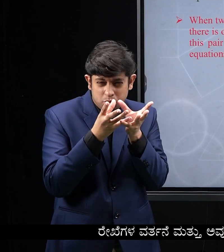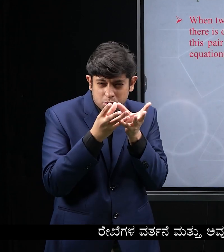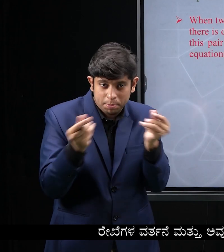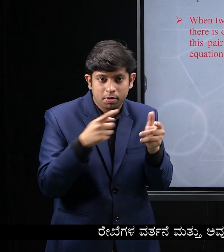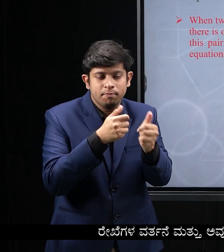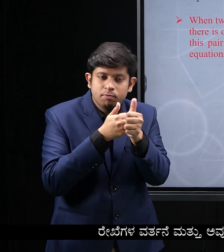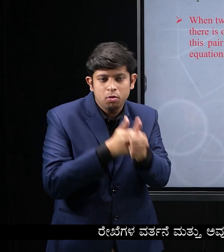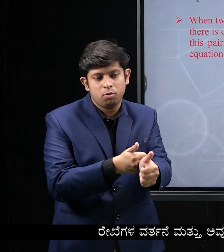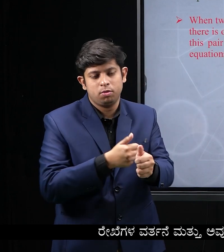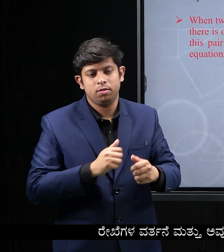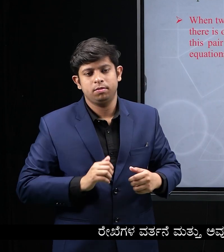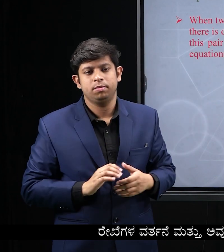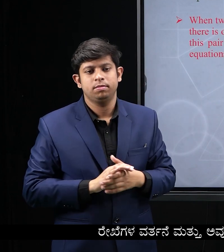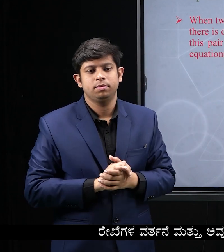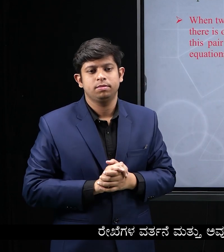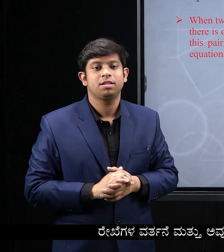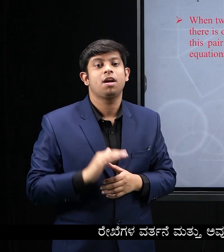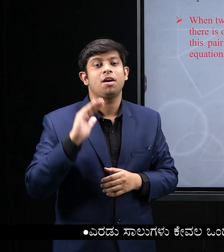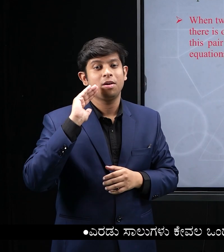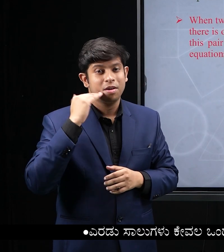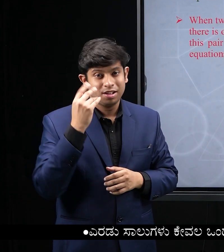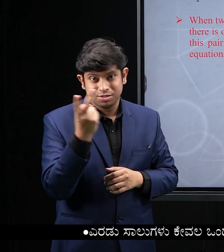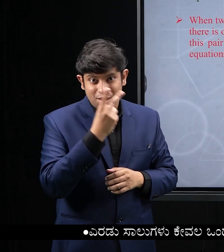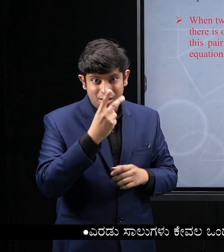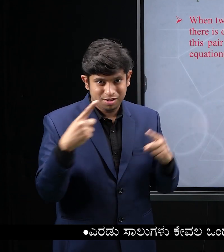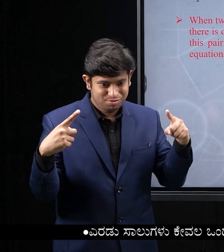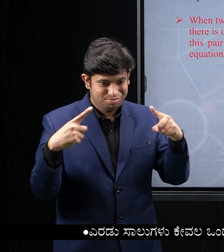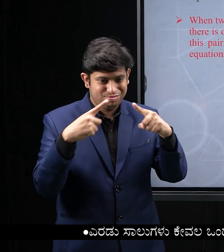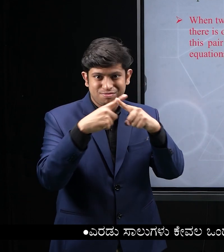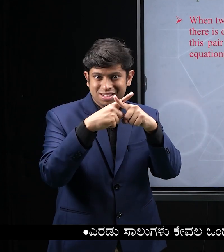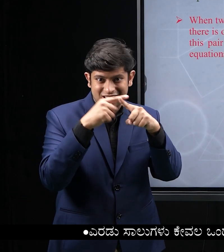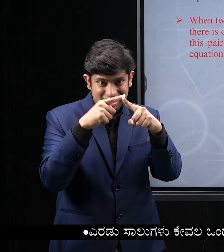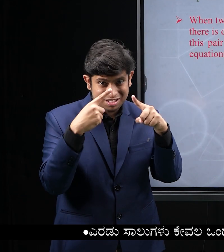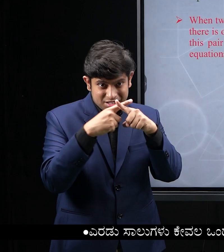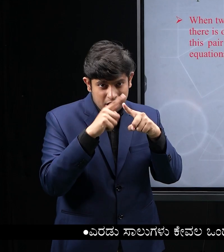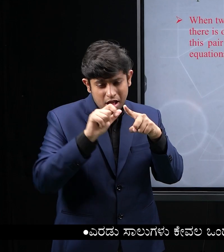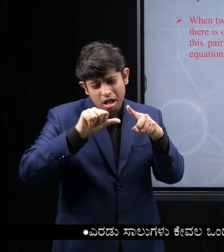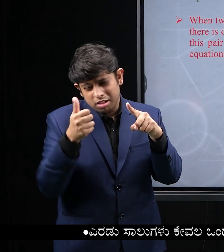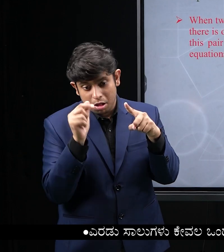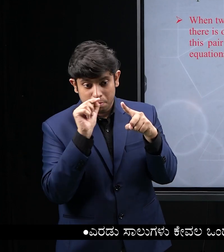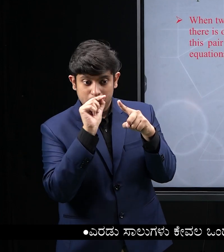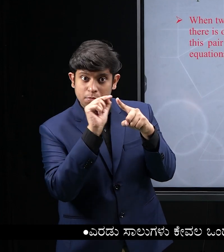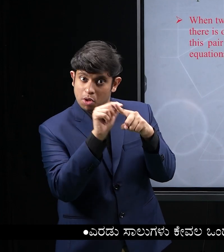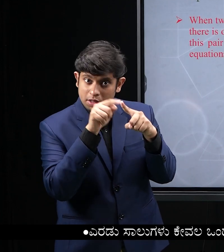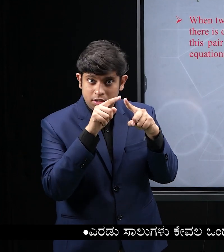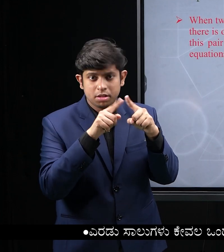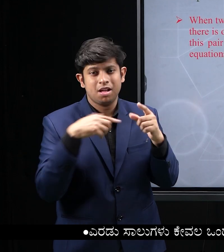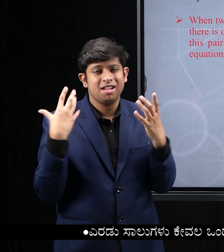ಈ ಕೆಳಗಿನಂತಿರುತ್ತದೆ. 2 ಸಾಲುಗಳು ಕೇವಲ ಒಂದು ಹಂತದಲ್ಲಿ ಪರಸ್ಪರ ಛೇದಿಸಿದಾಗ ಒಂದೇ